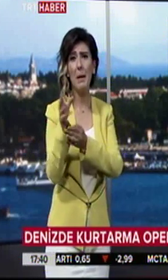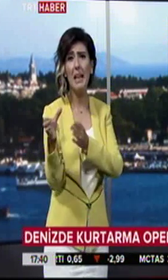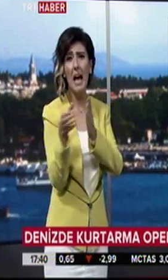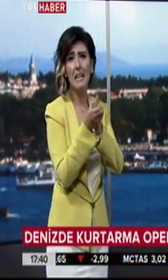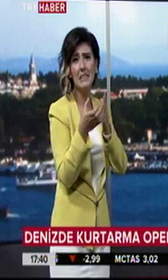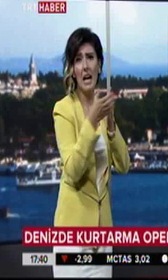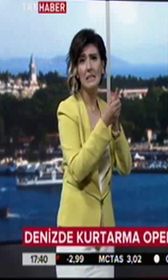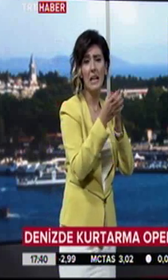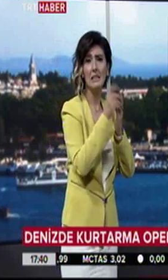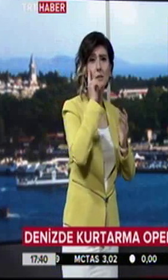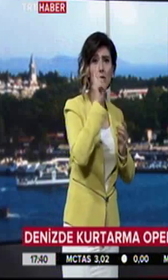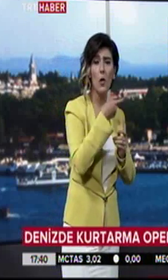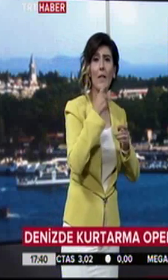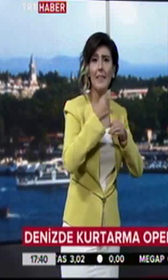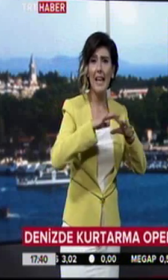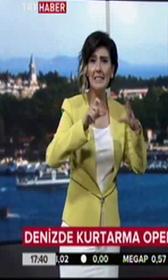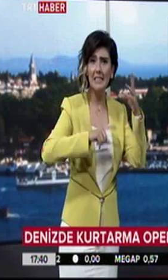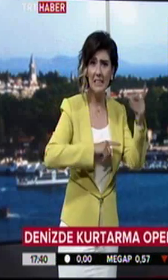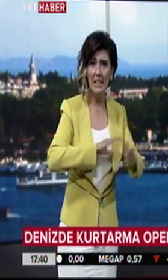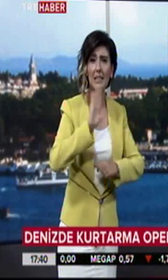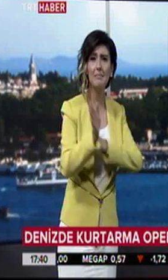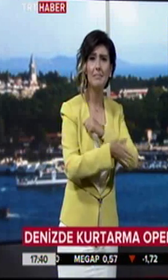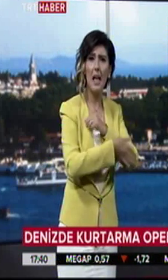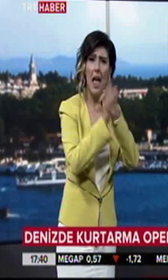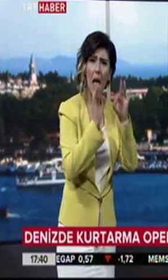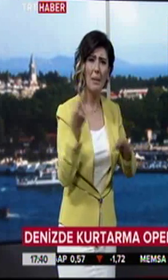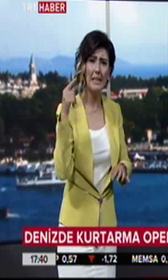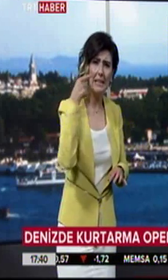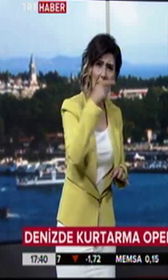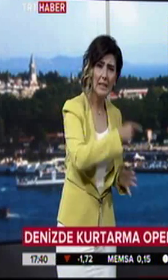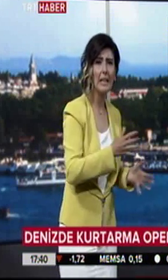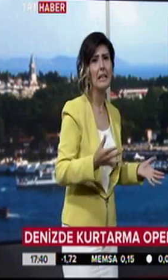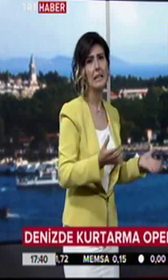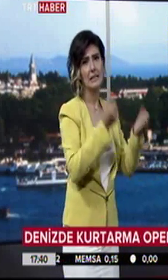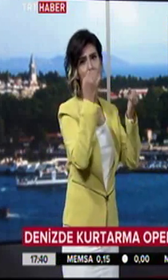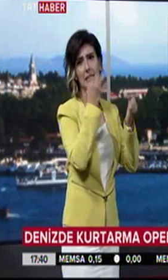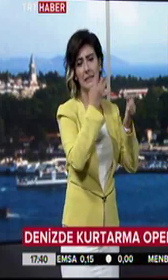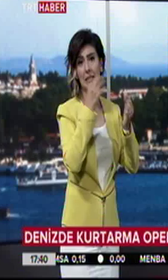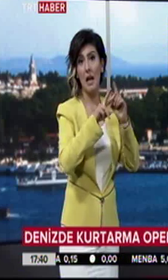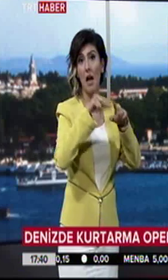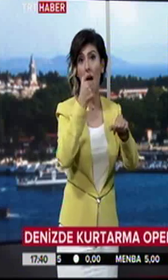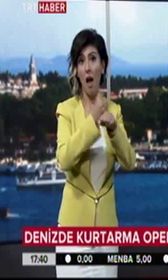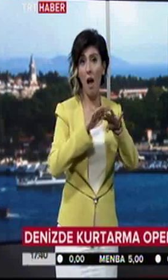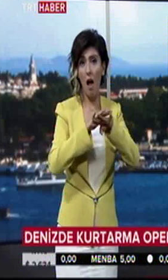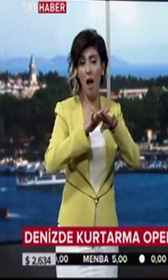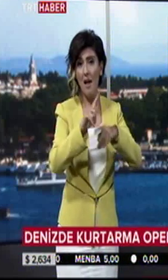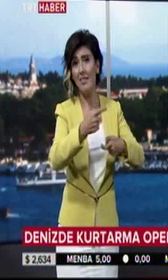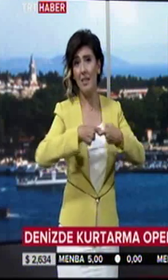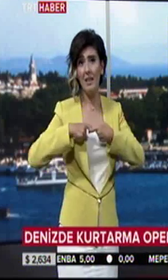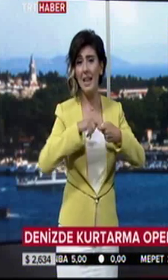eden denizciler bu nedenle tam zamanında yetiştiklerini ifade etti. Ağlara takılan balina denizcilerin